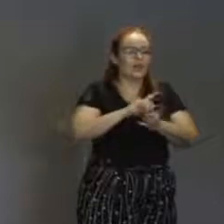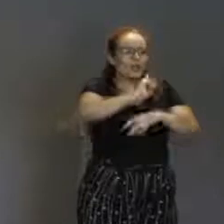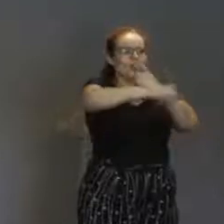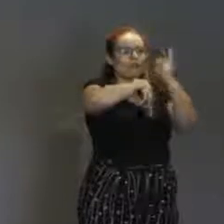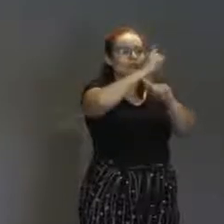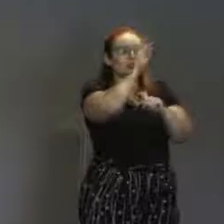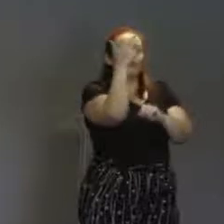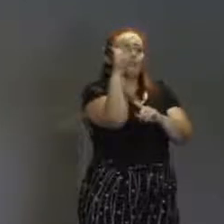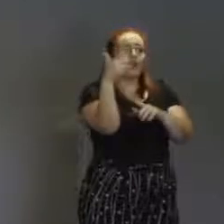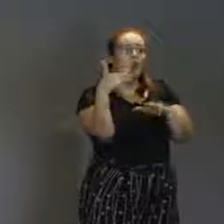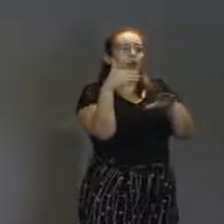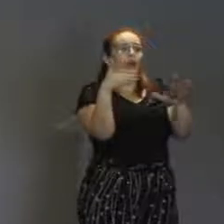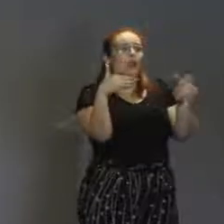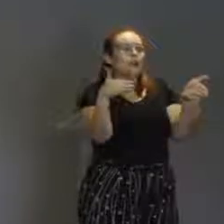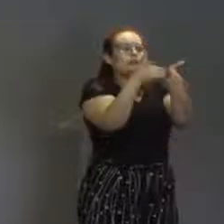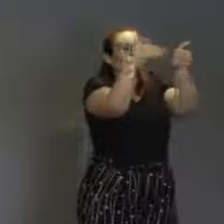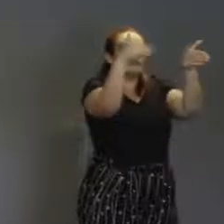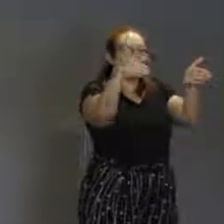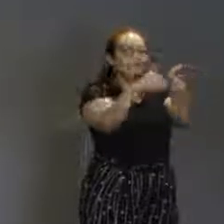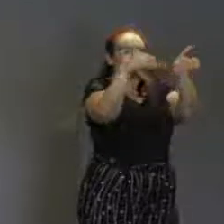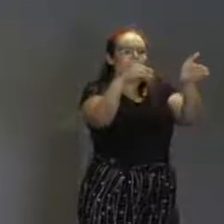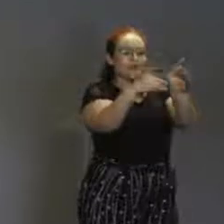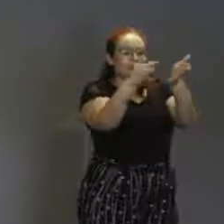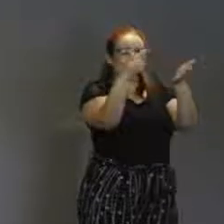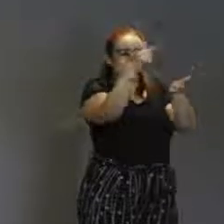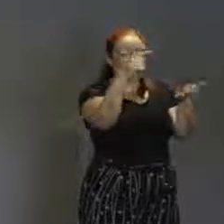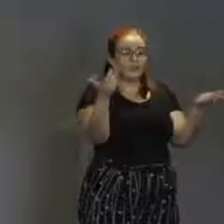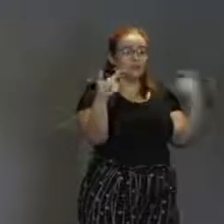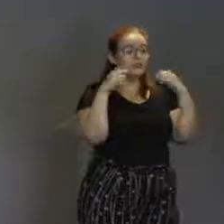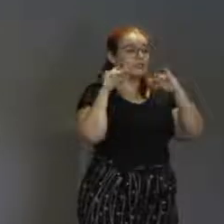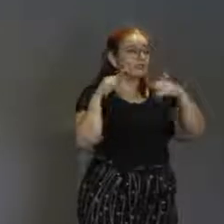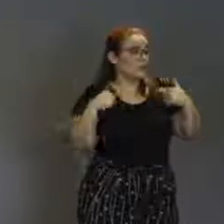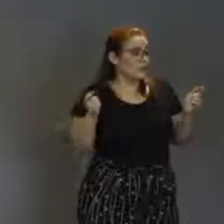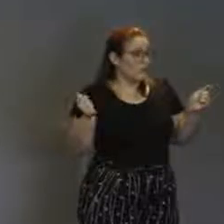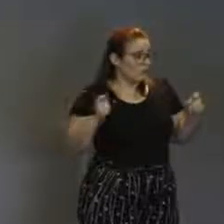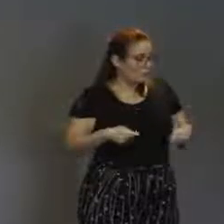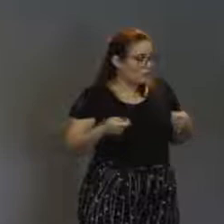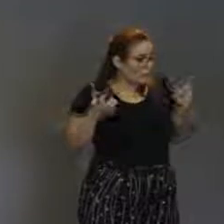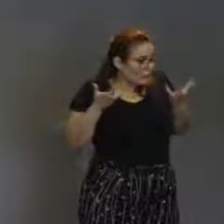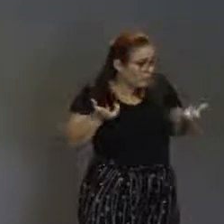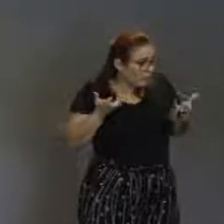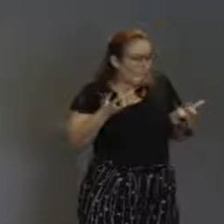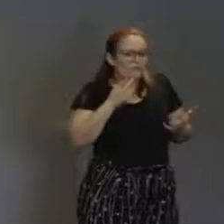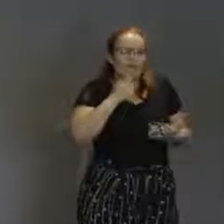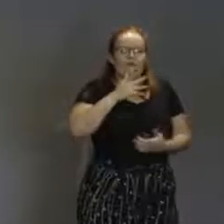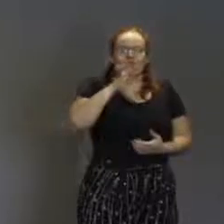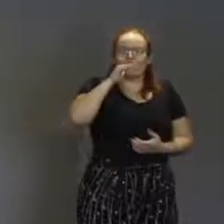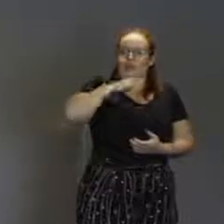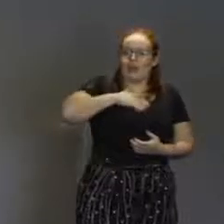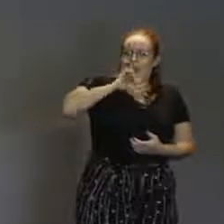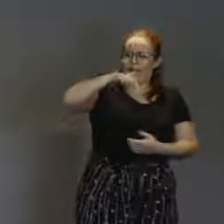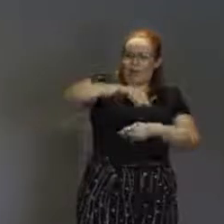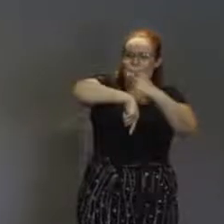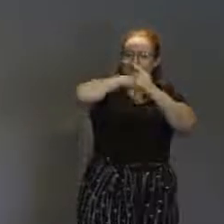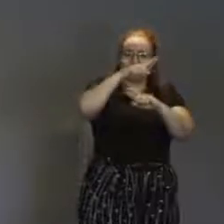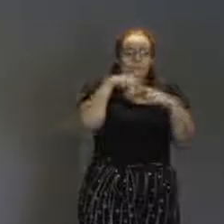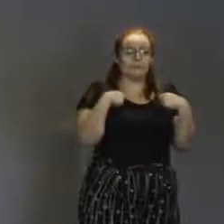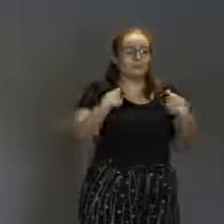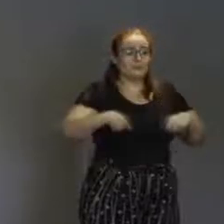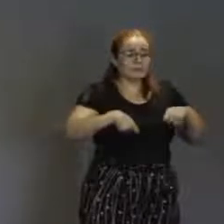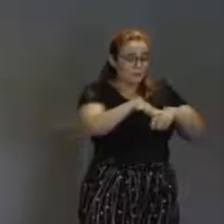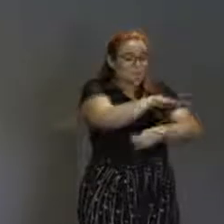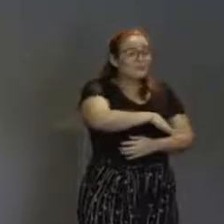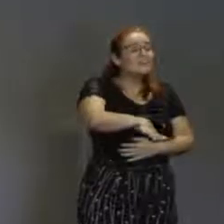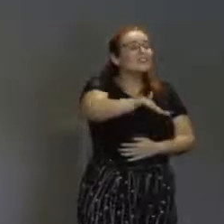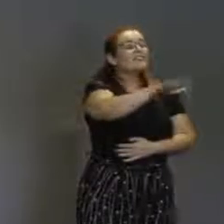se eu quiser ter colaboradores, funcionários, nome que se dê, inovadores, criativos, eu preciso promover um ambiente que assim o seja,